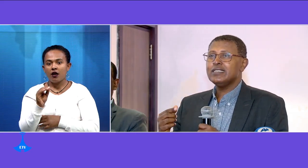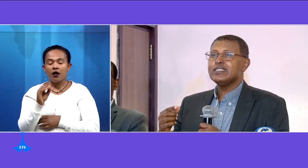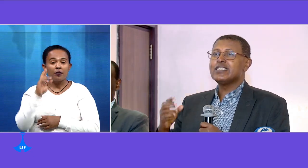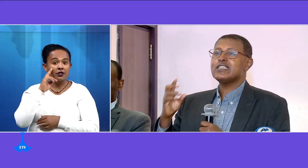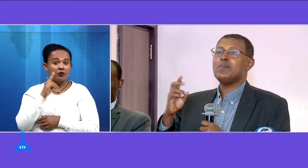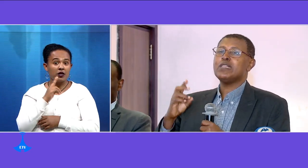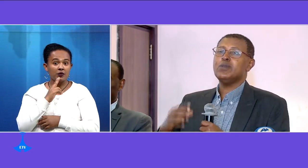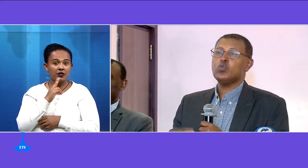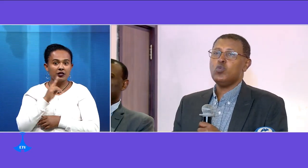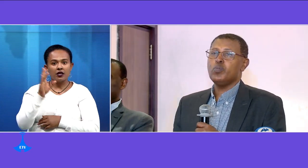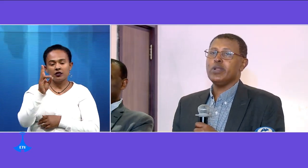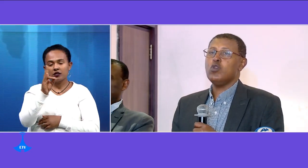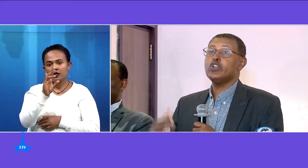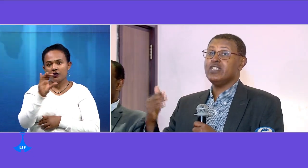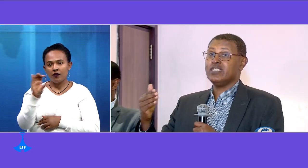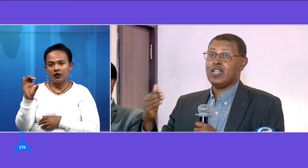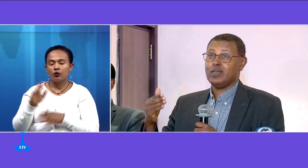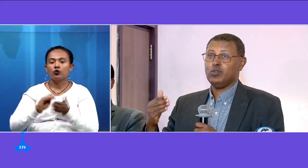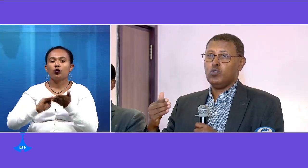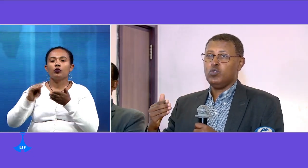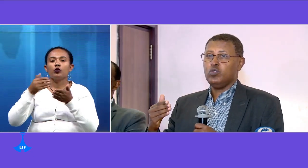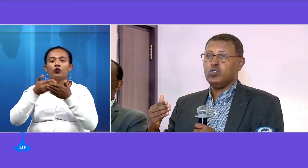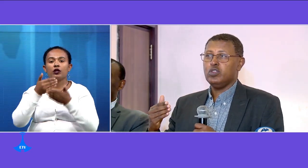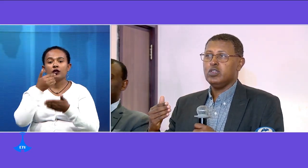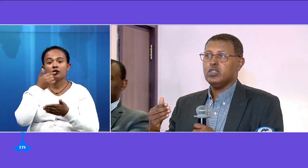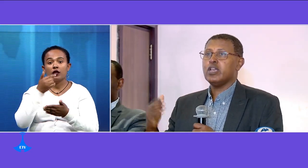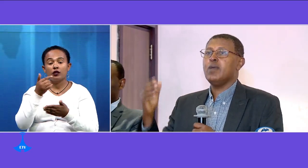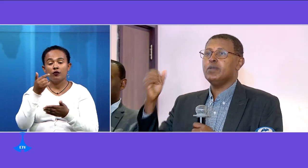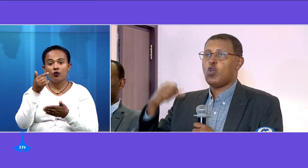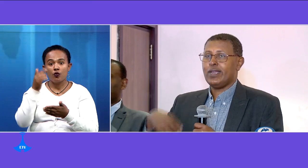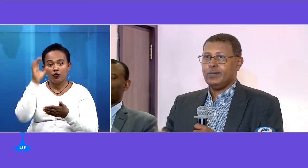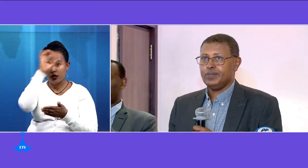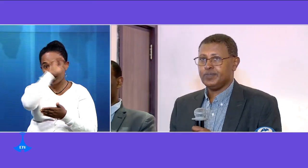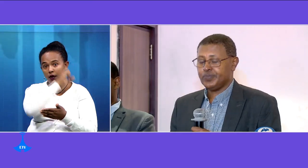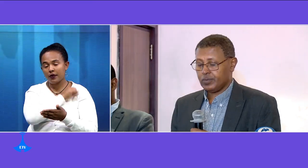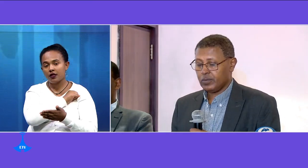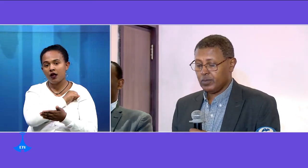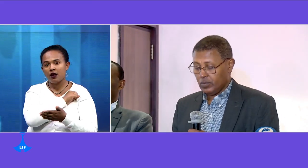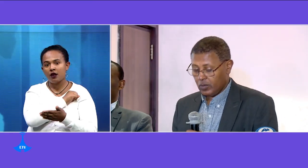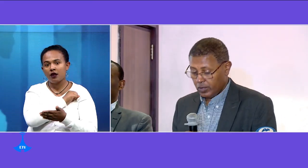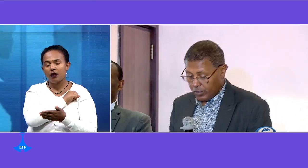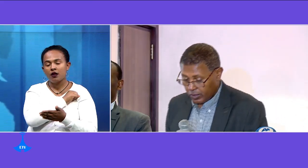መሳን እስከ 700 ሚሊዮን ይደርሳል ተብሎ ተገምቷል።